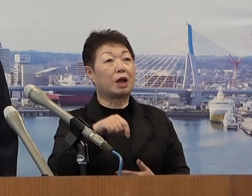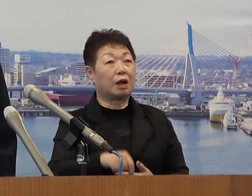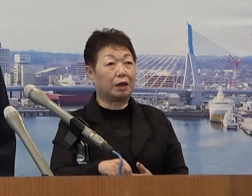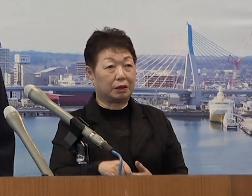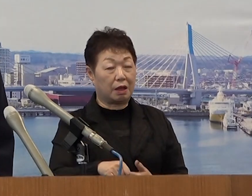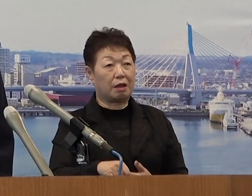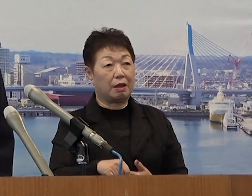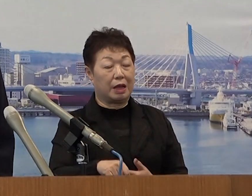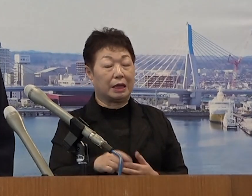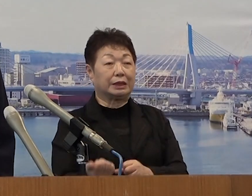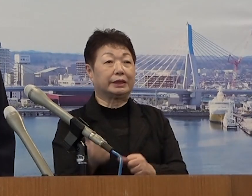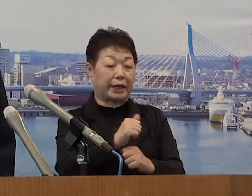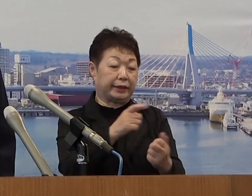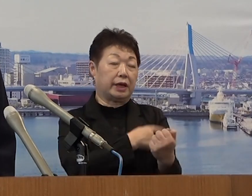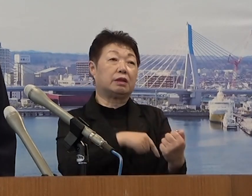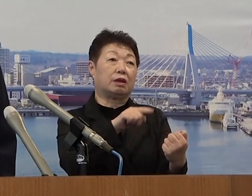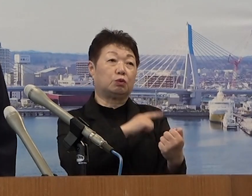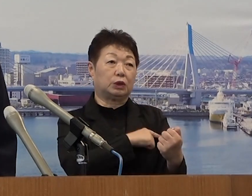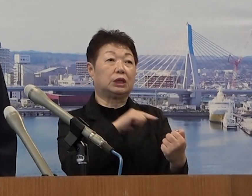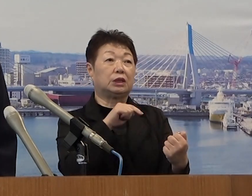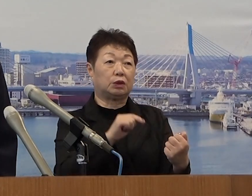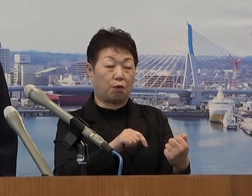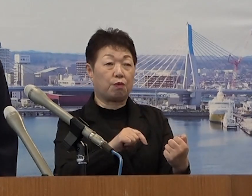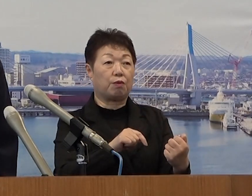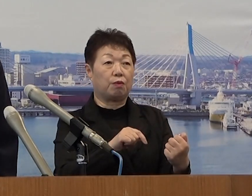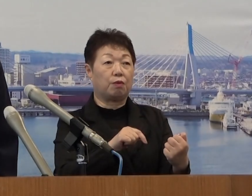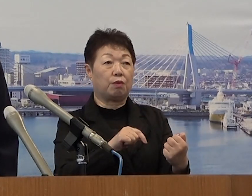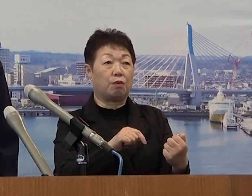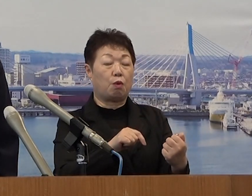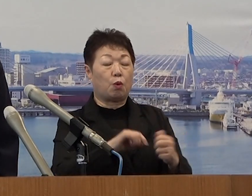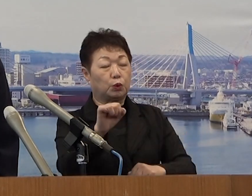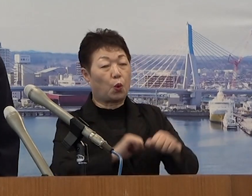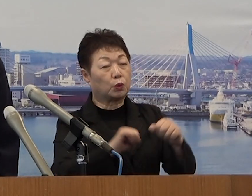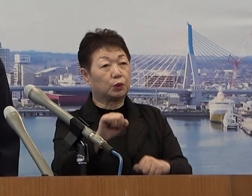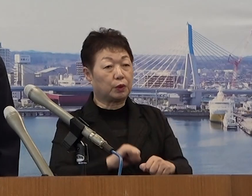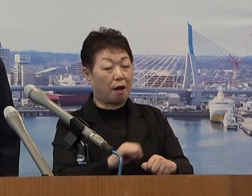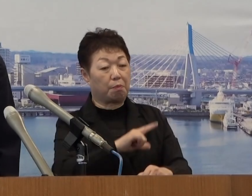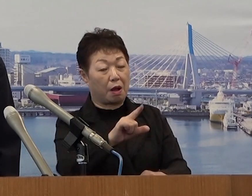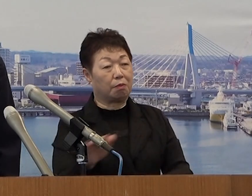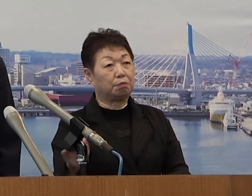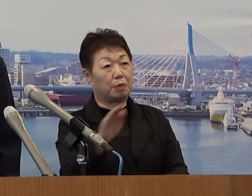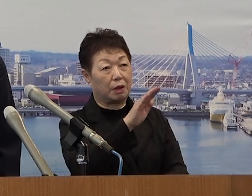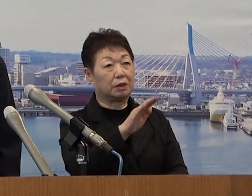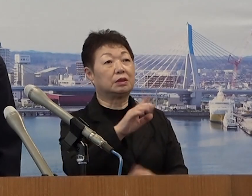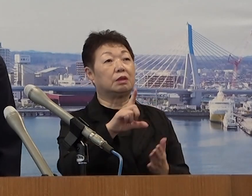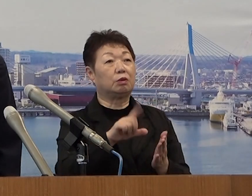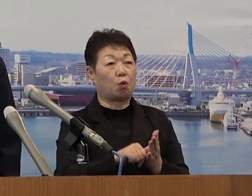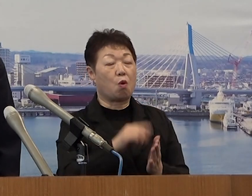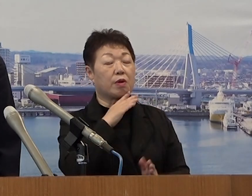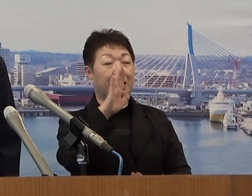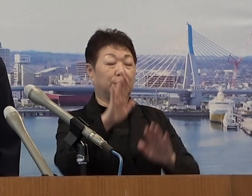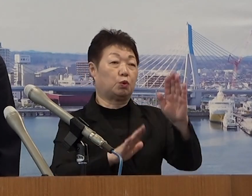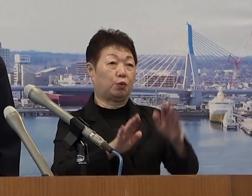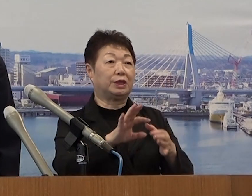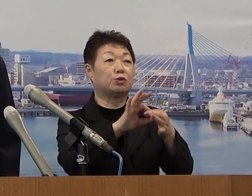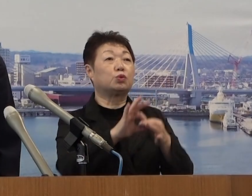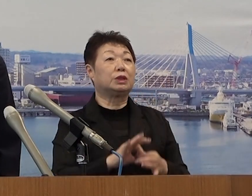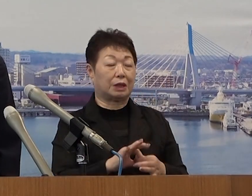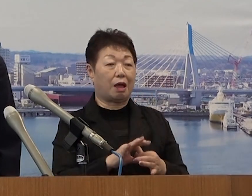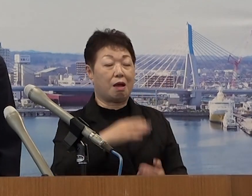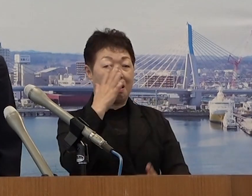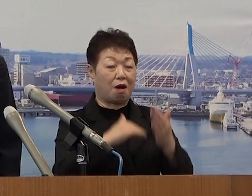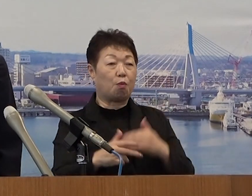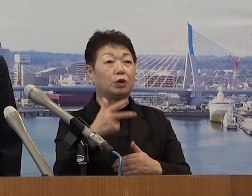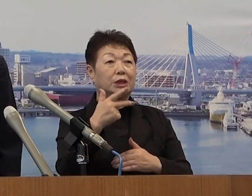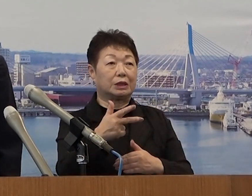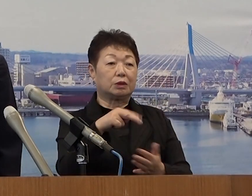再エネの開発がこう動きが活発化しているというちょっとこう現状について、市としてどの